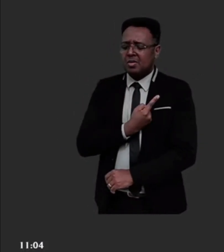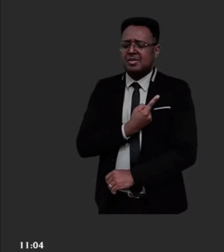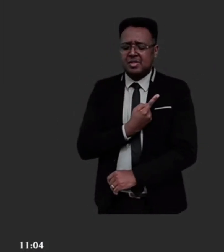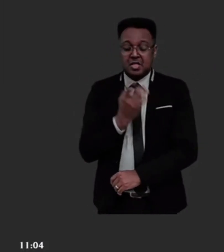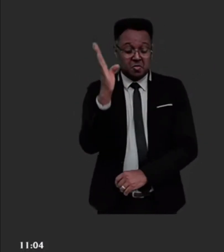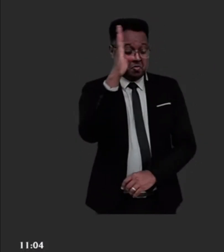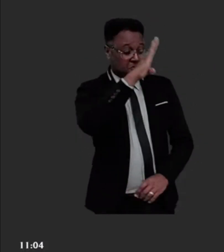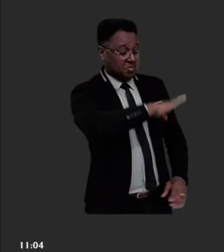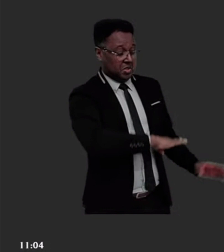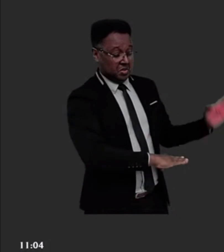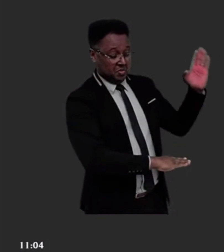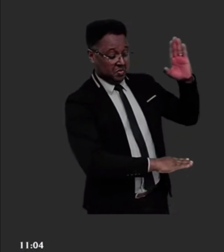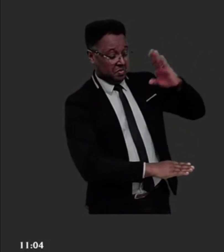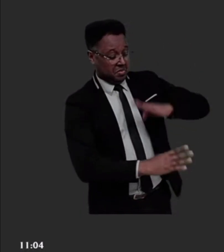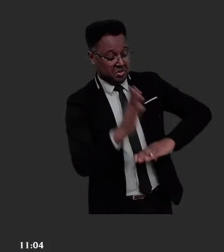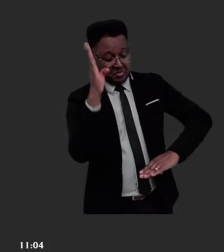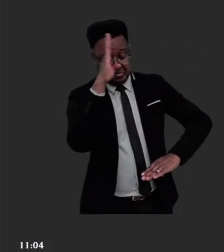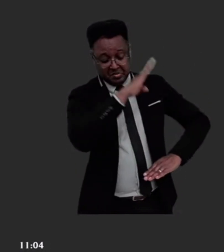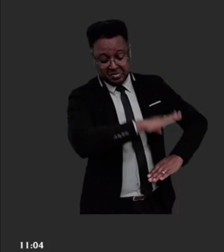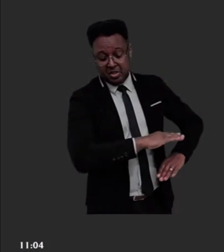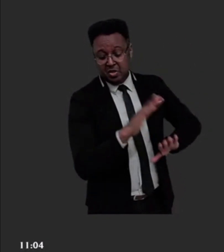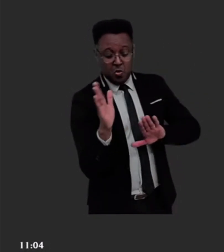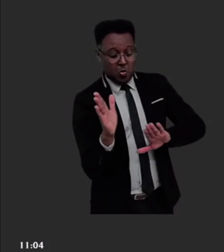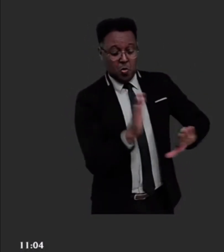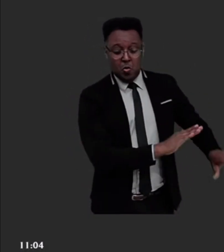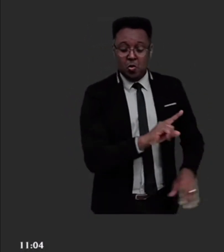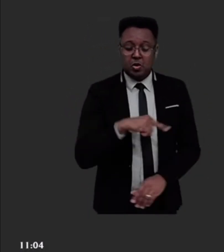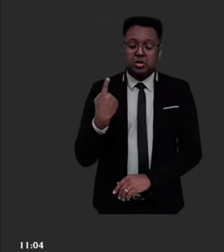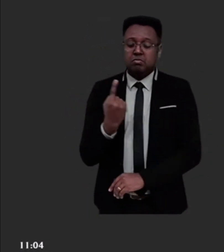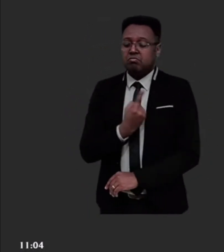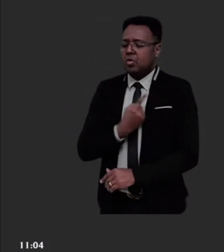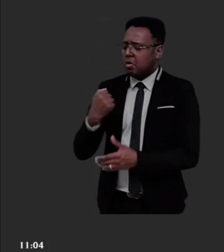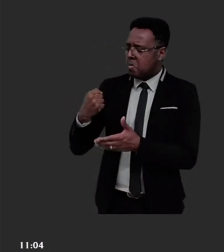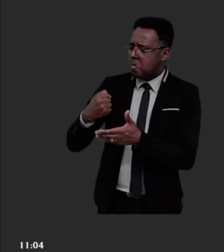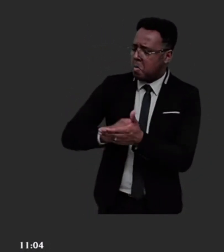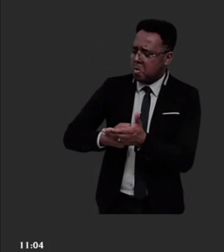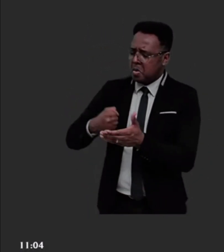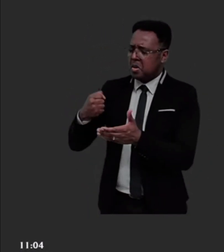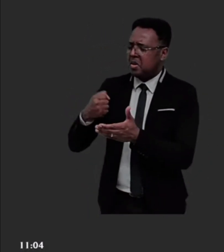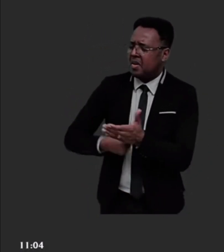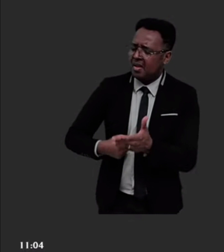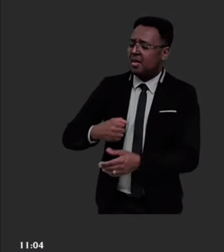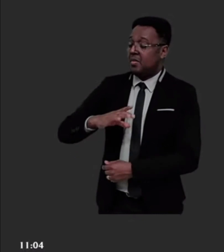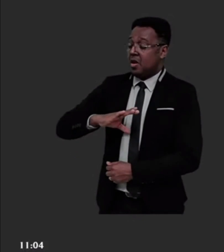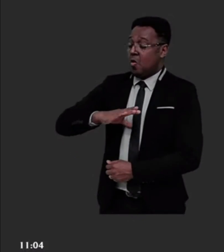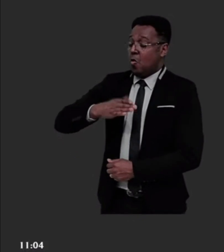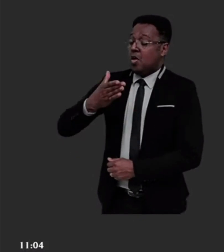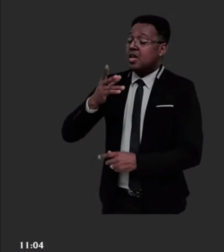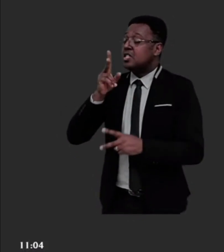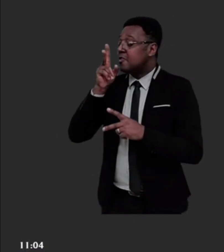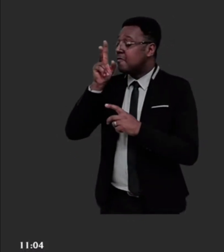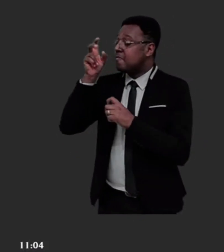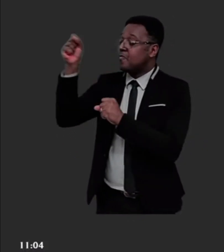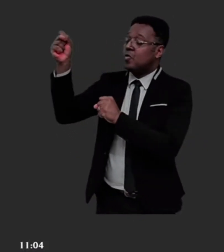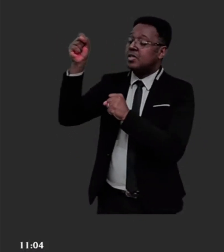maus, a coragem que Tu deu para nós nesta manhã e a força do Espírito Santo, Pai eterno, a qual